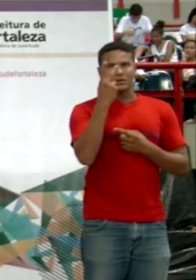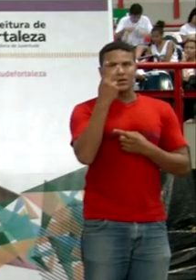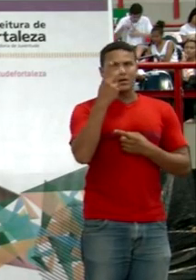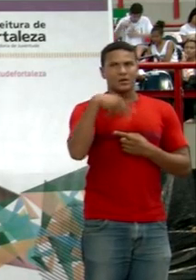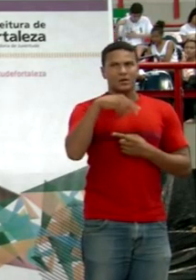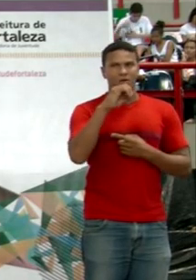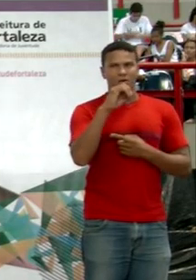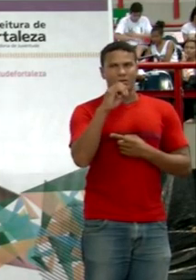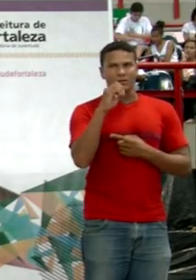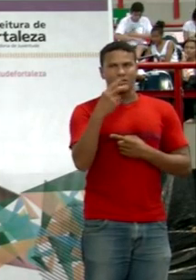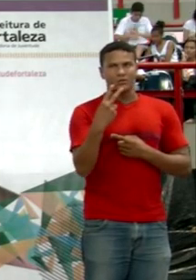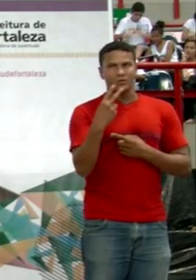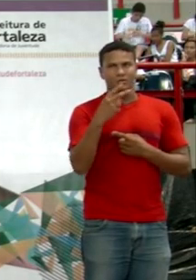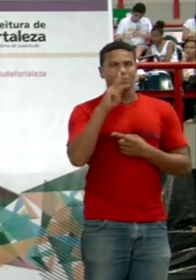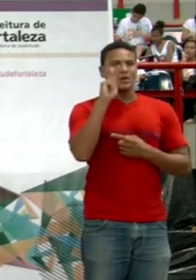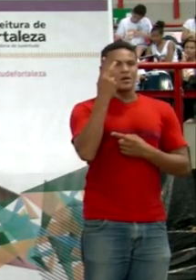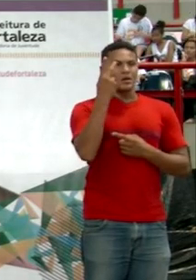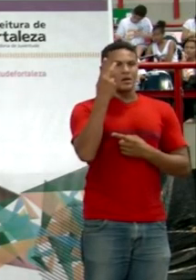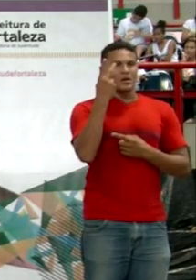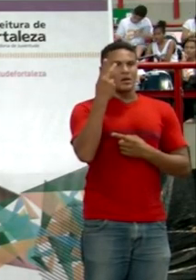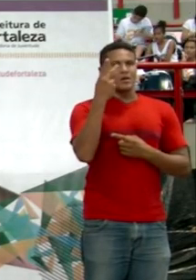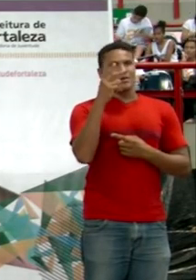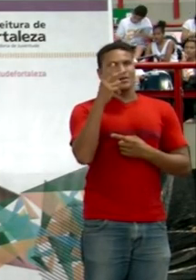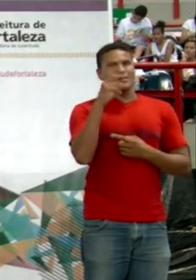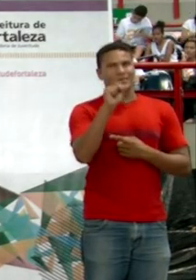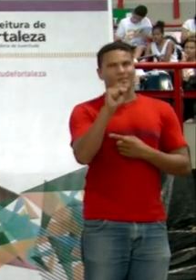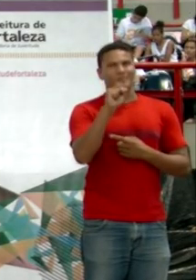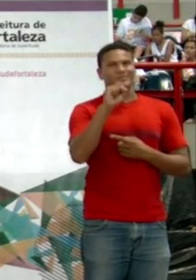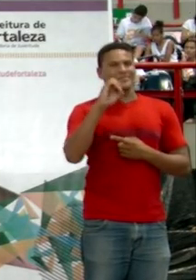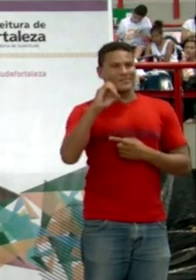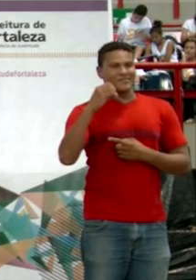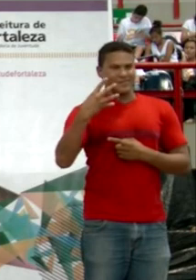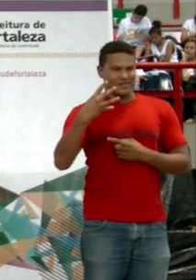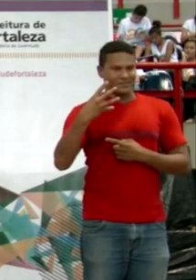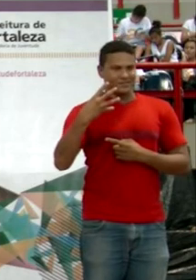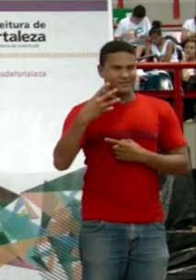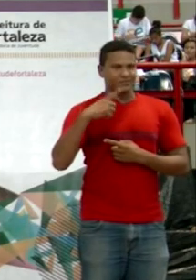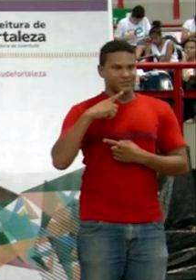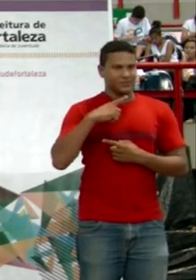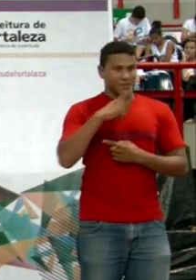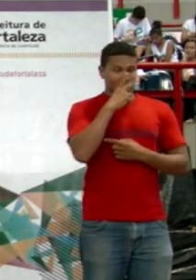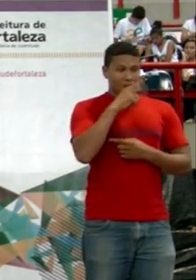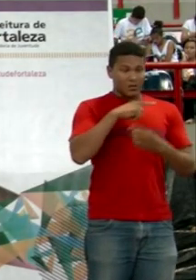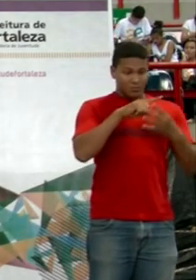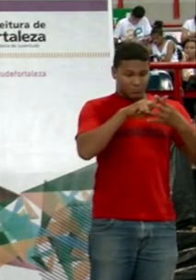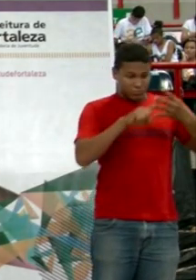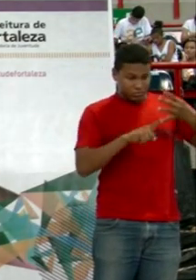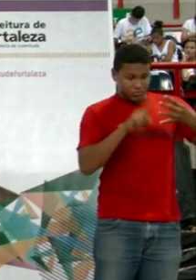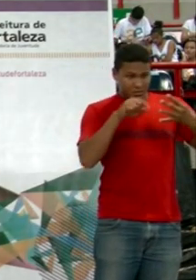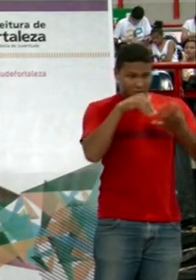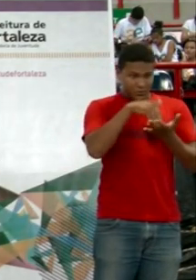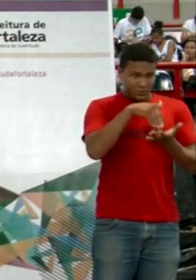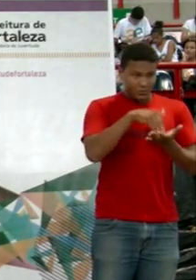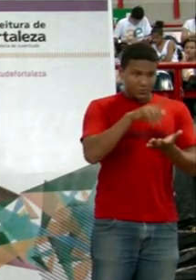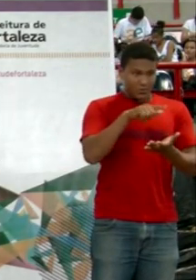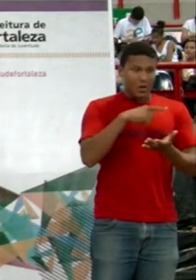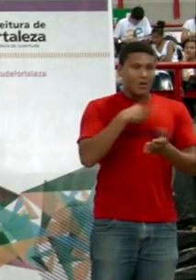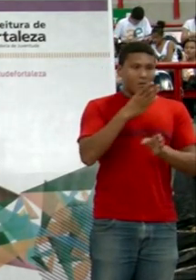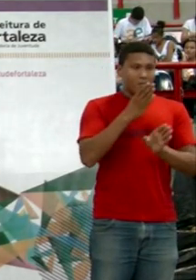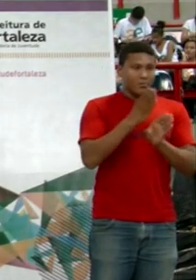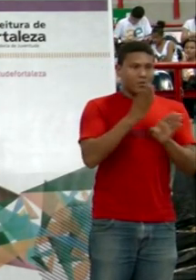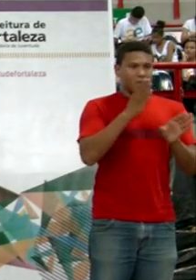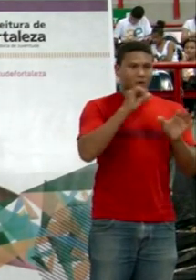e o H2SO3. Esses 4 últimos são formados principalmente a partir da reação da